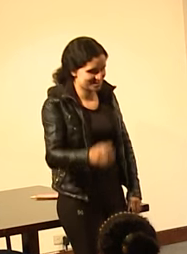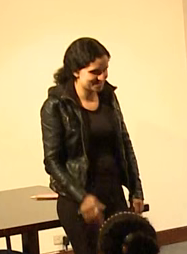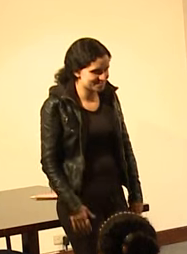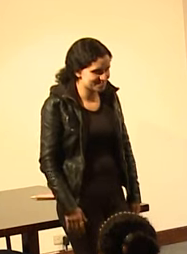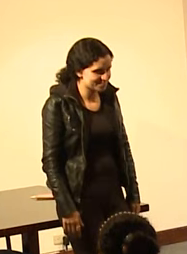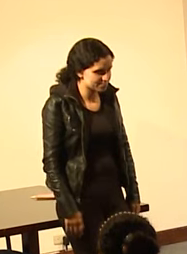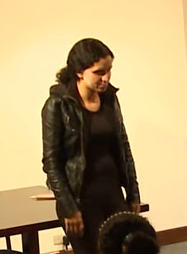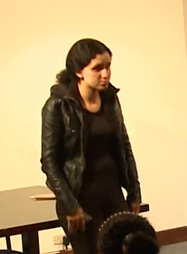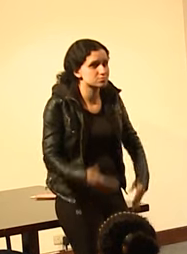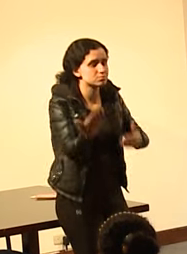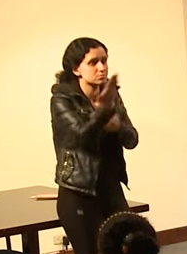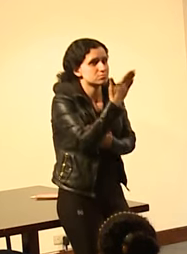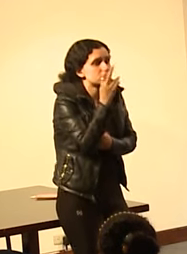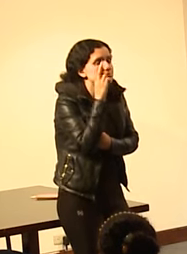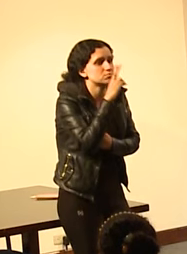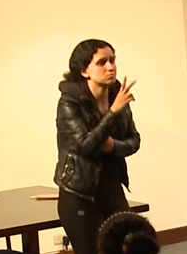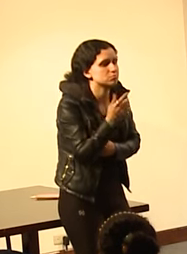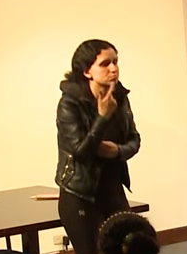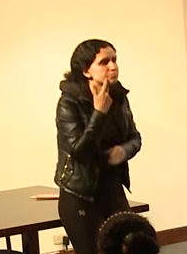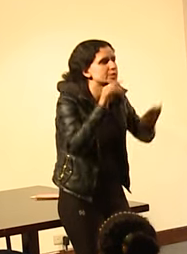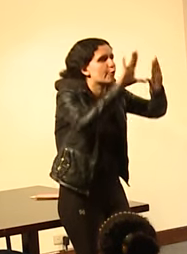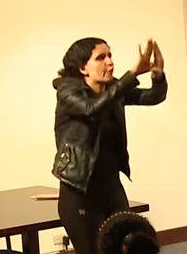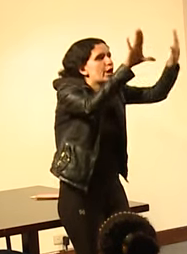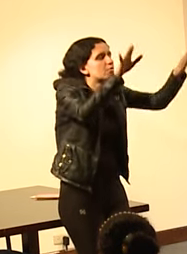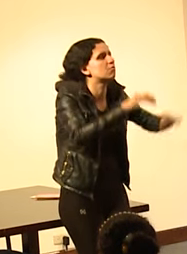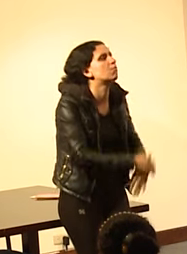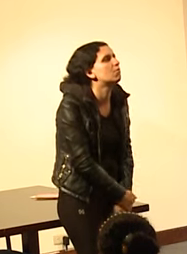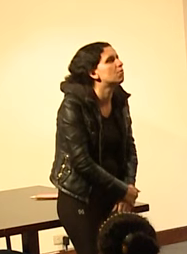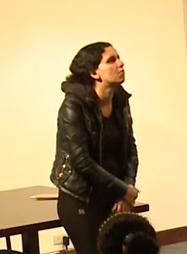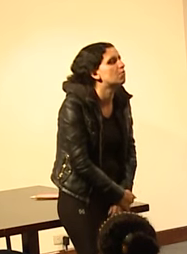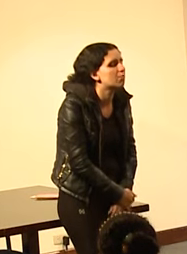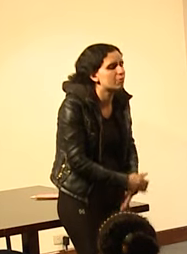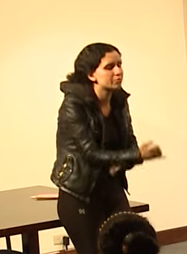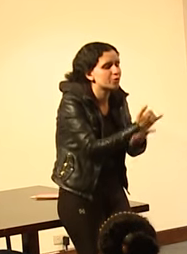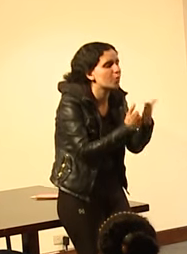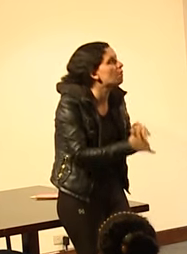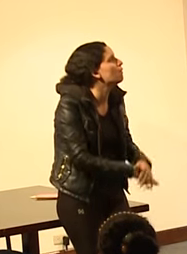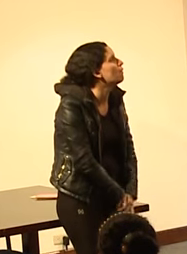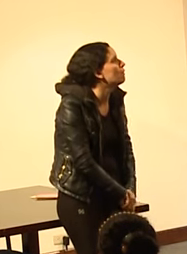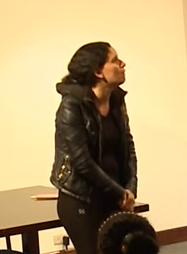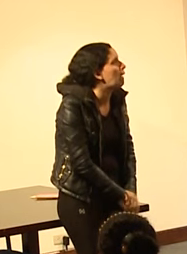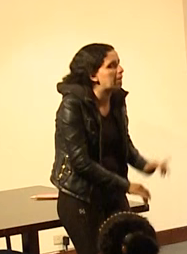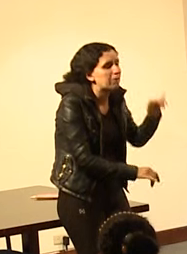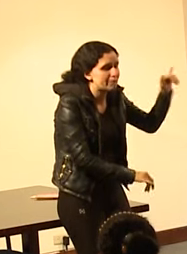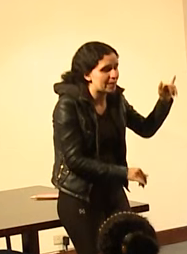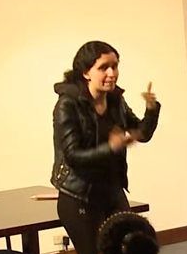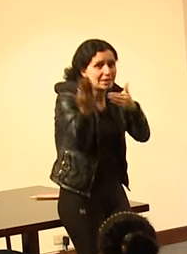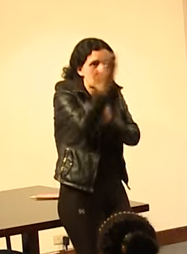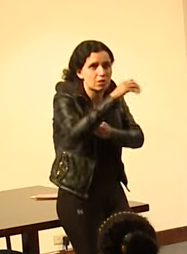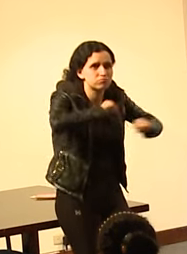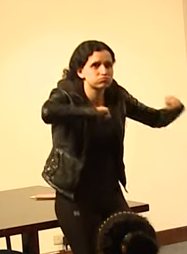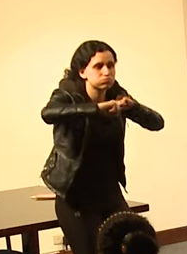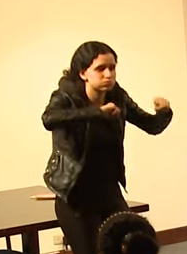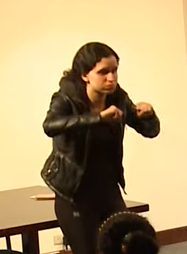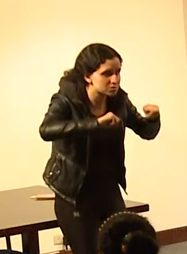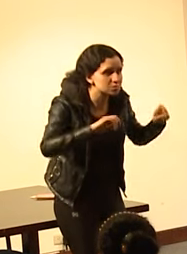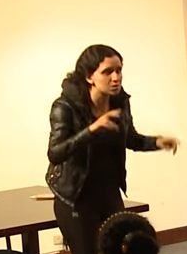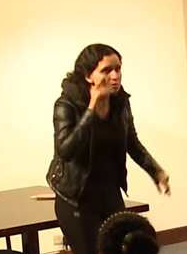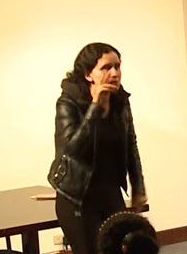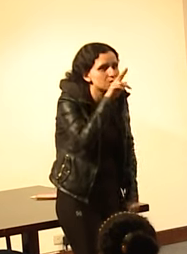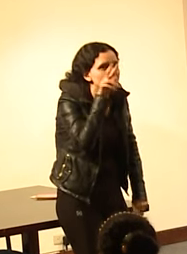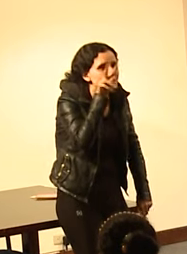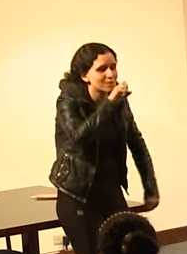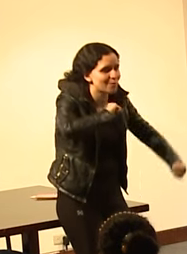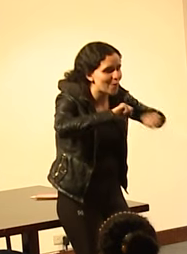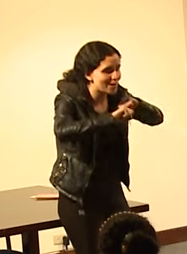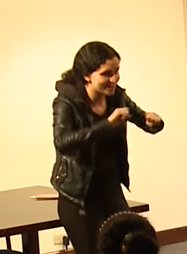está sucediendo. ¿Se han dado cuenta? No es como un cuadro que está estático y está ahí congelado, ¿cierto? Pero la película siempre está sucediendo. No la puedo ver quieta, la tengo que ver de